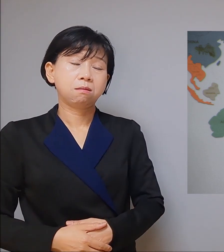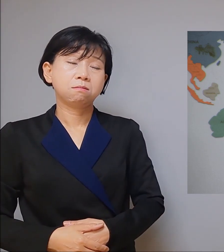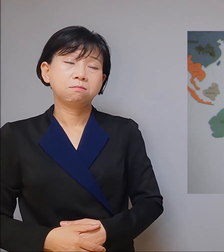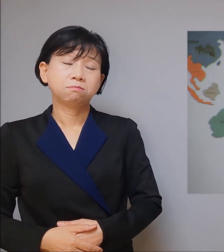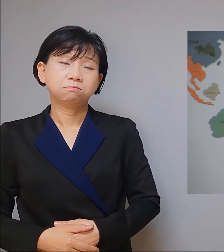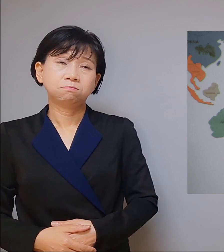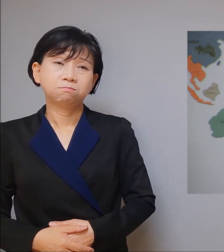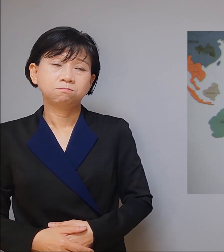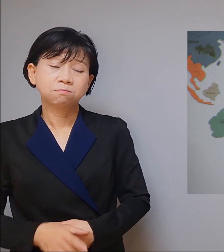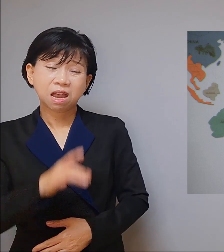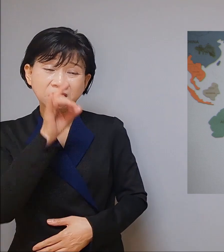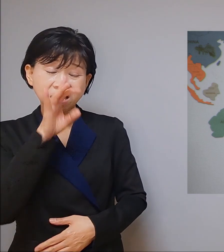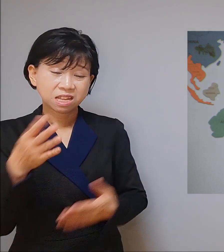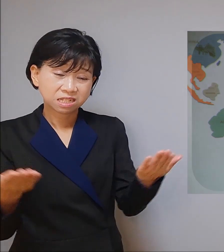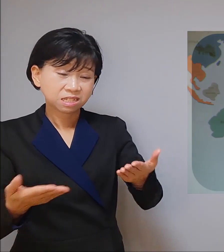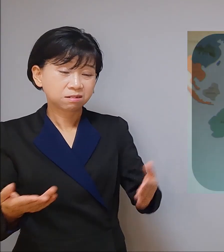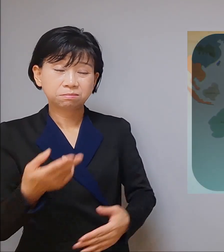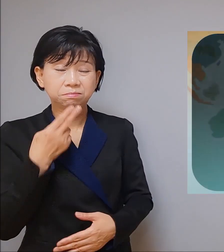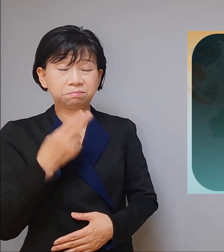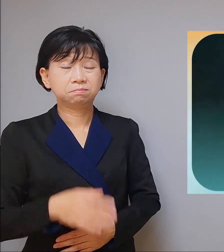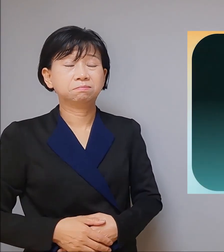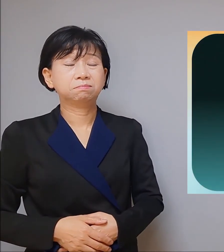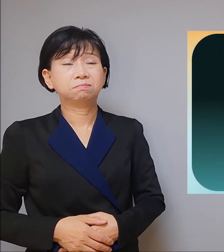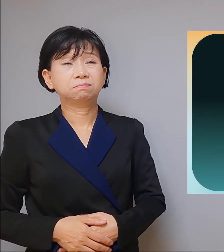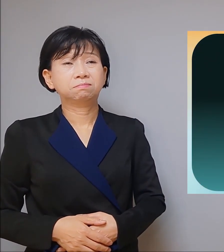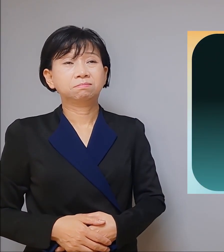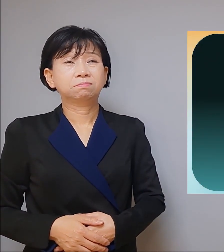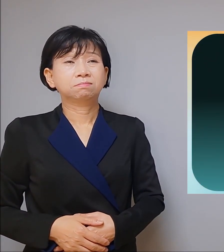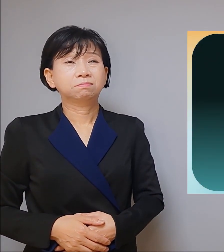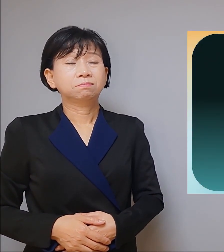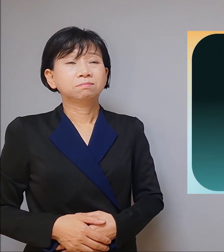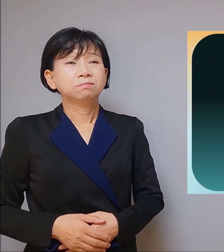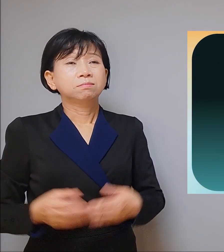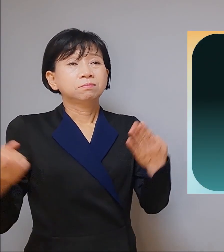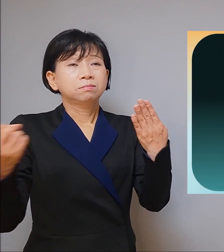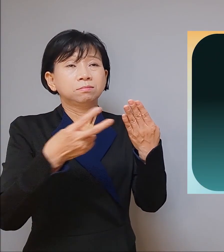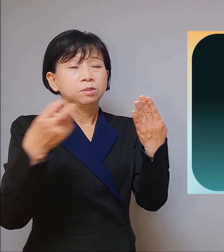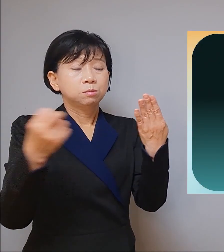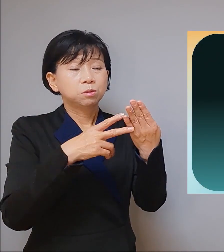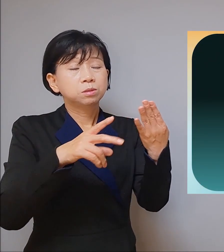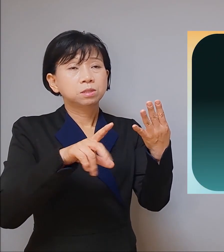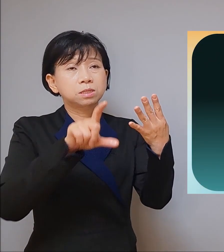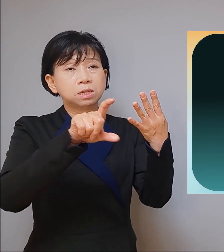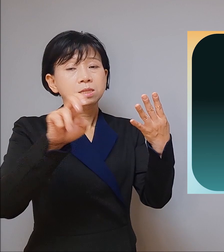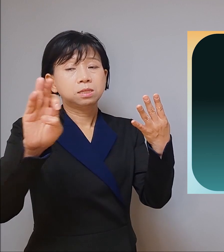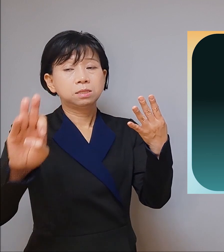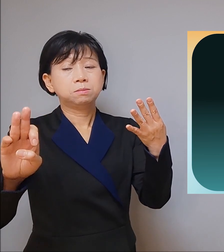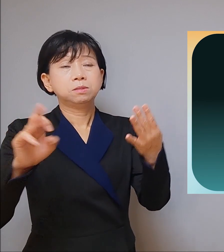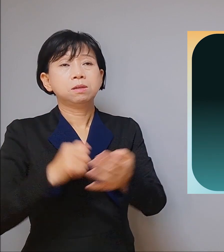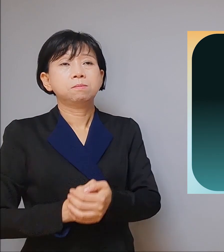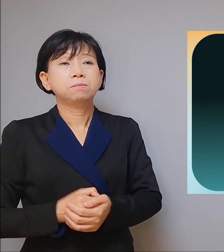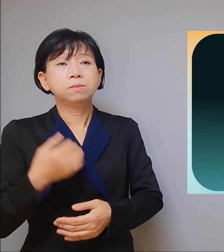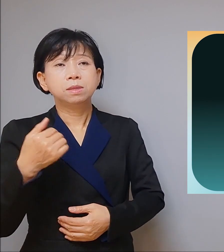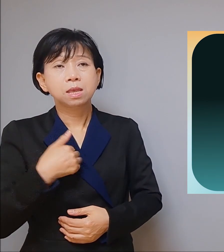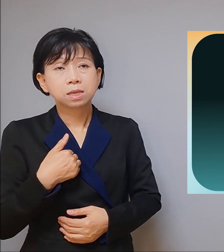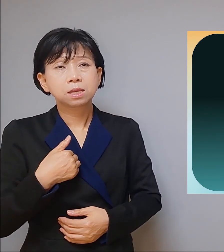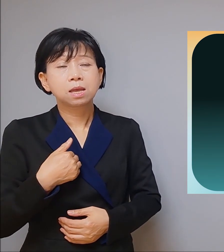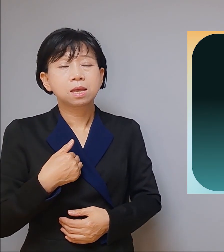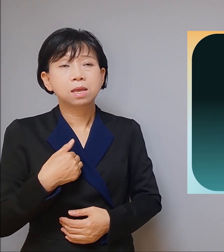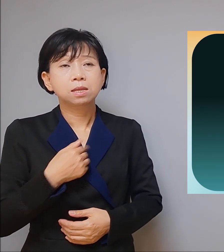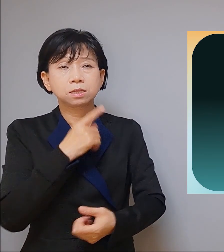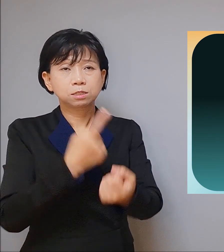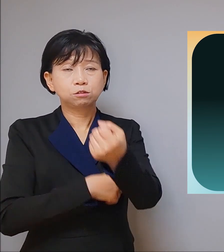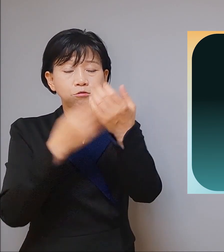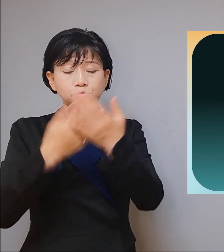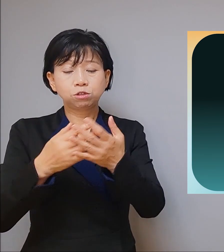없습니다. 빌립보서 4장 13절에 말씀하지요. 같이 한번 읽어주십시오. 내게 능력 주시는 자 안에서 내가 모든